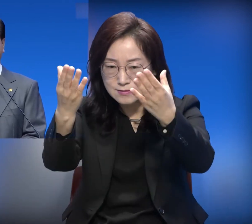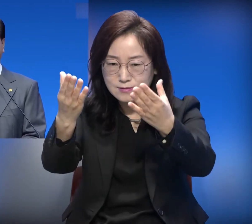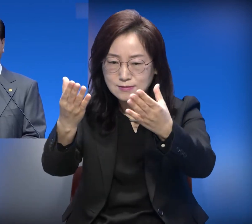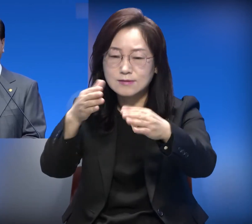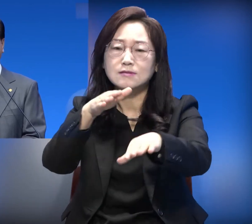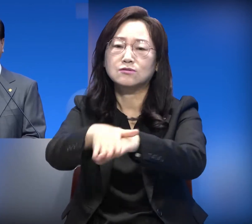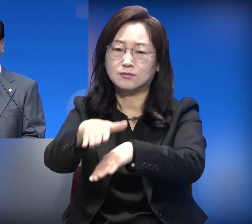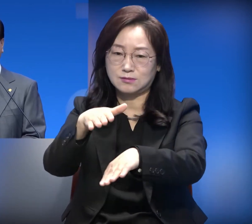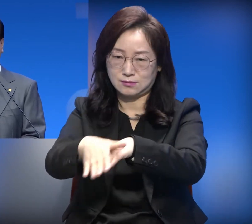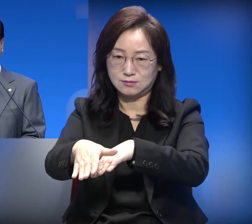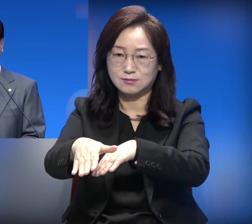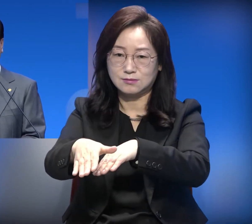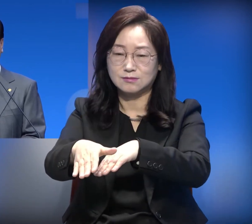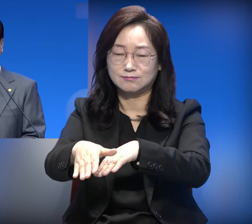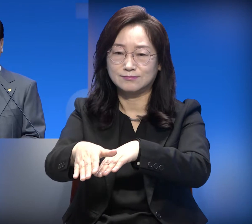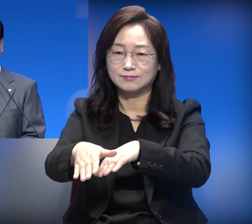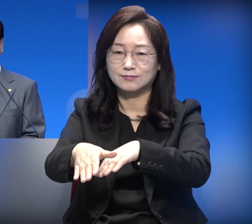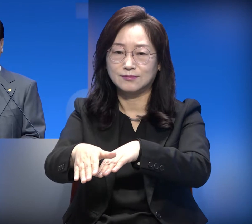또